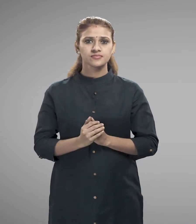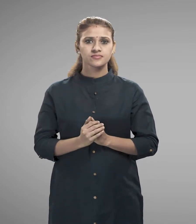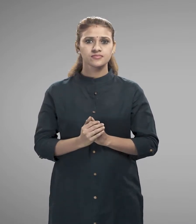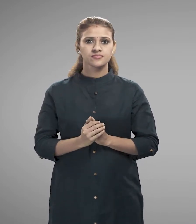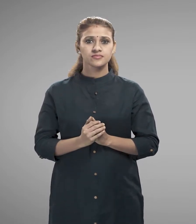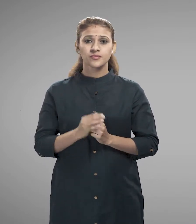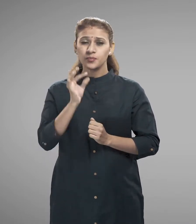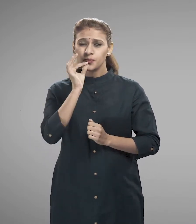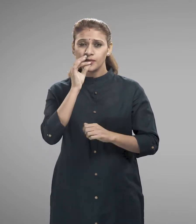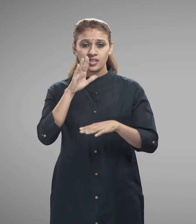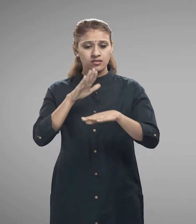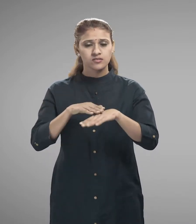अचार मत छुओ,